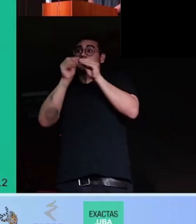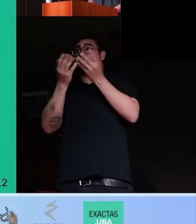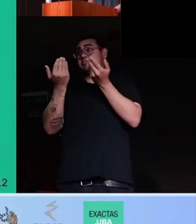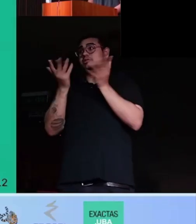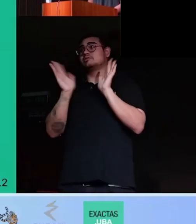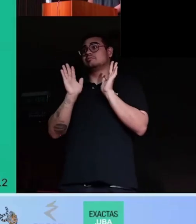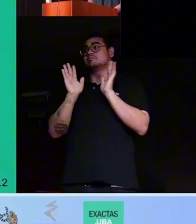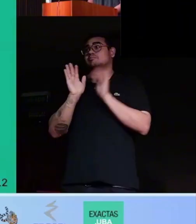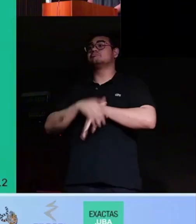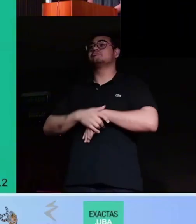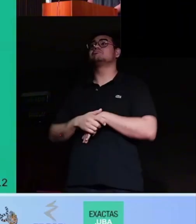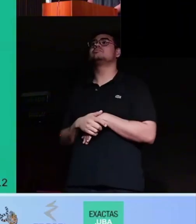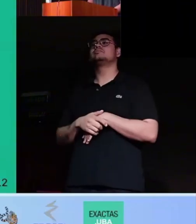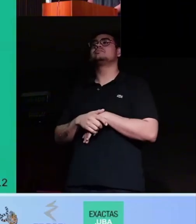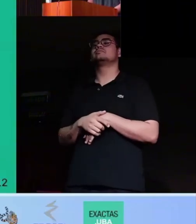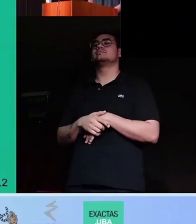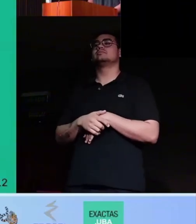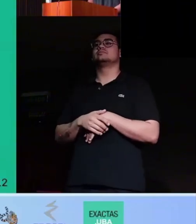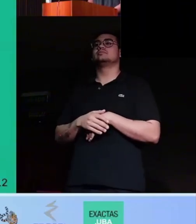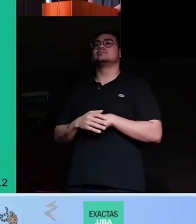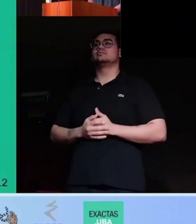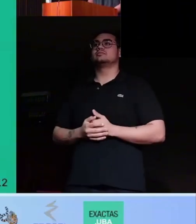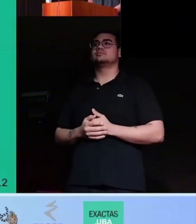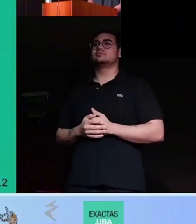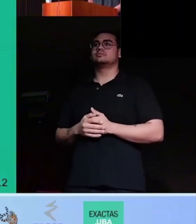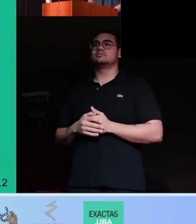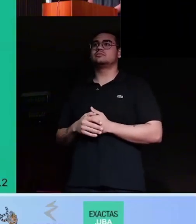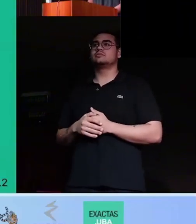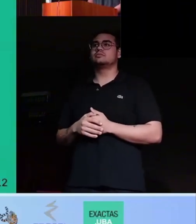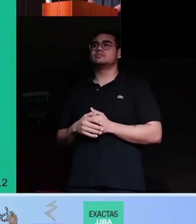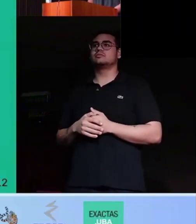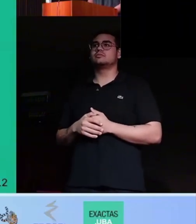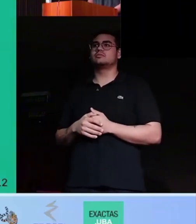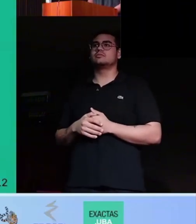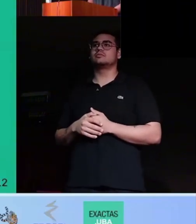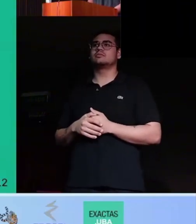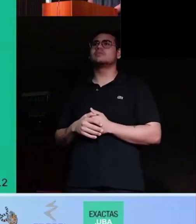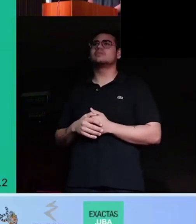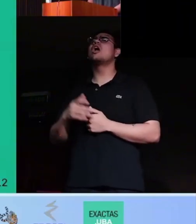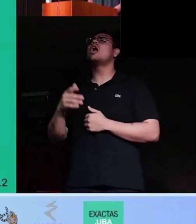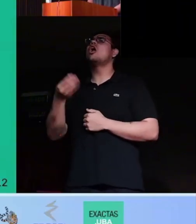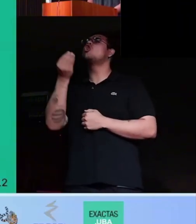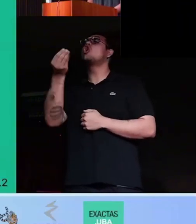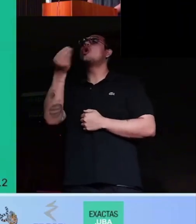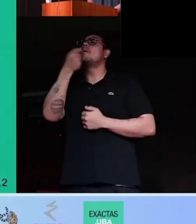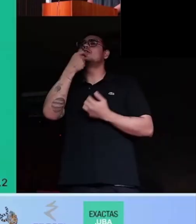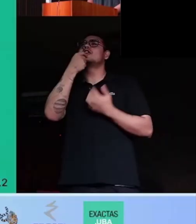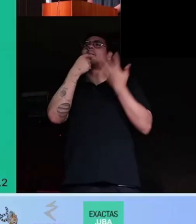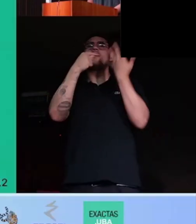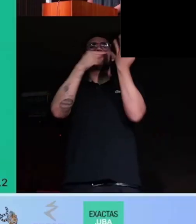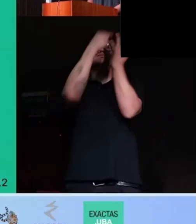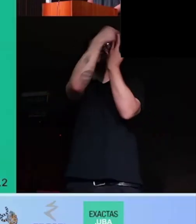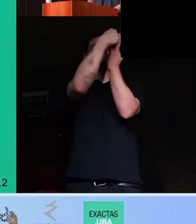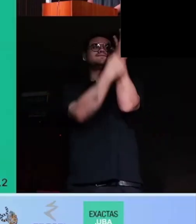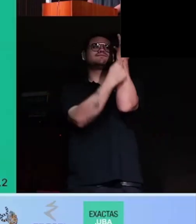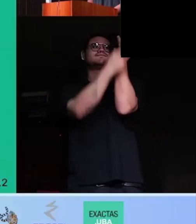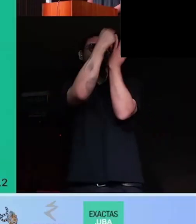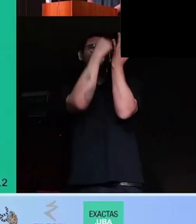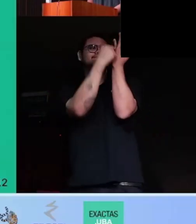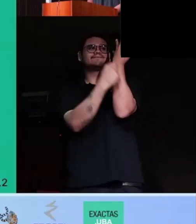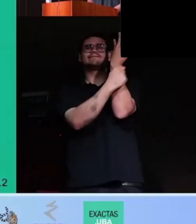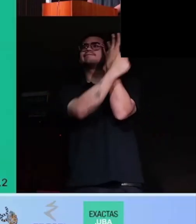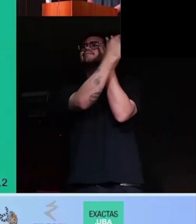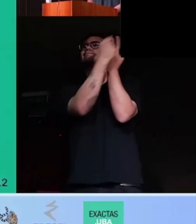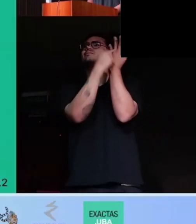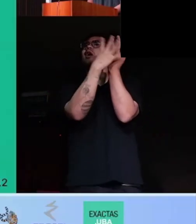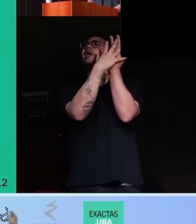lado, me gustaría saber cómo pudiste definir la cantidad de puntos en la mano para que tenga la precisión suficiente, para